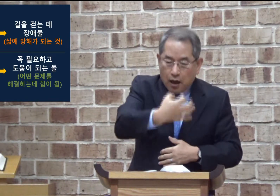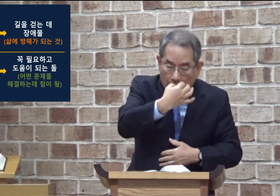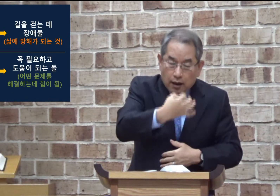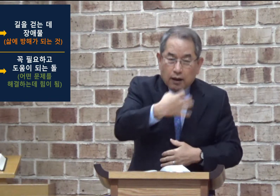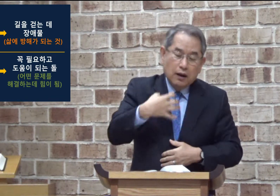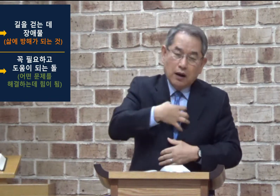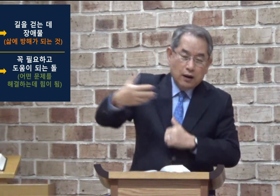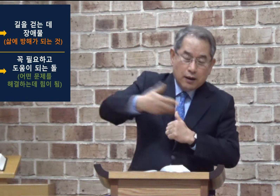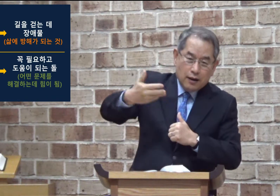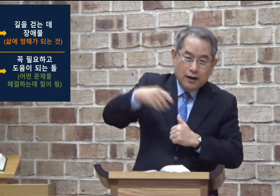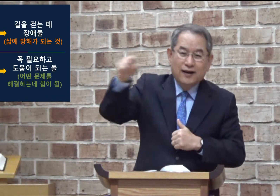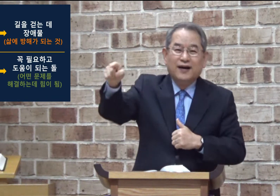그런 단어를 사용합니다.